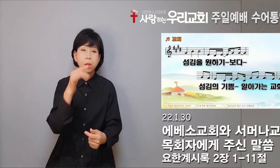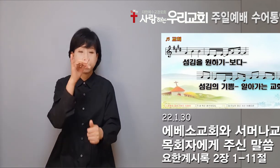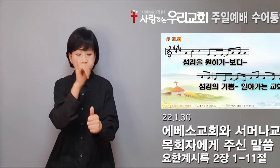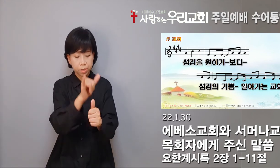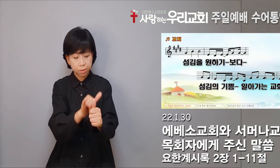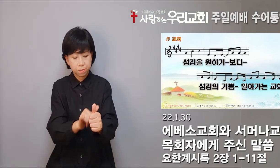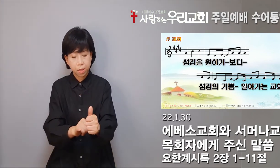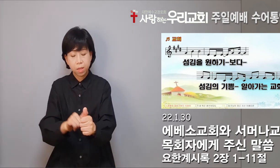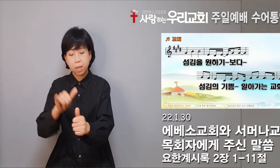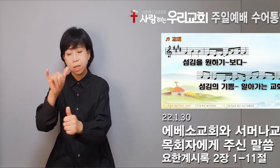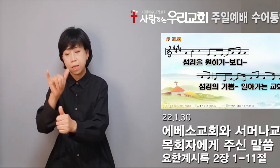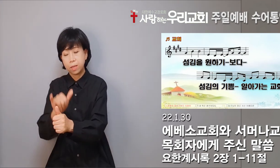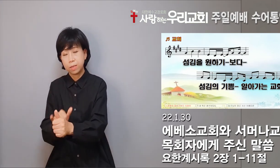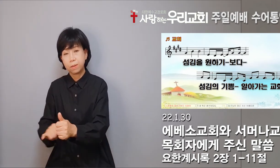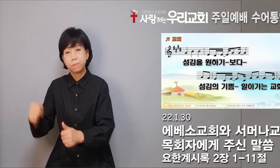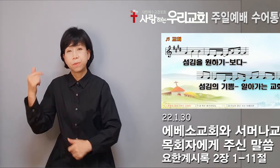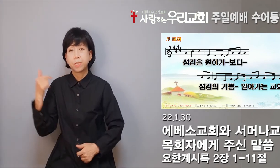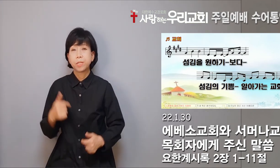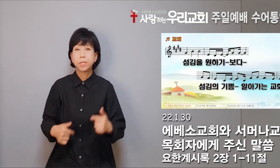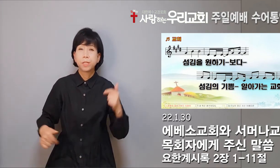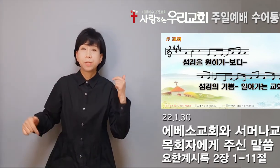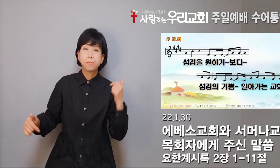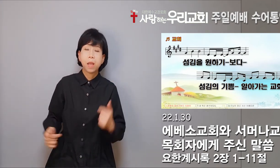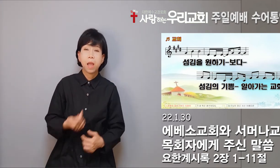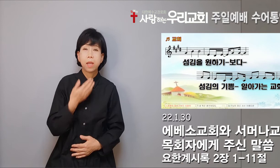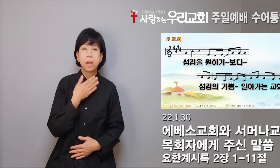원하기보다 섬김의 기쁨